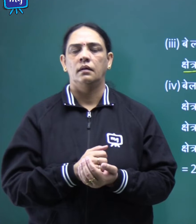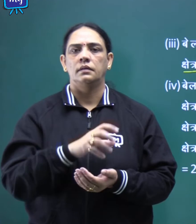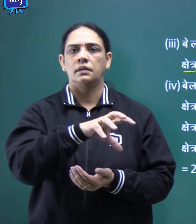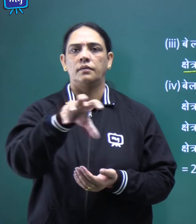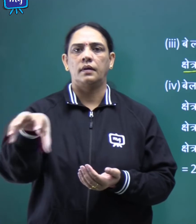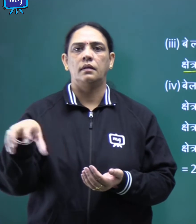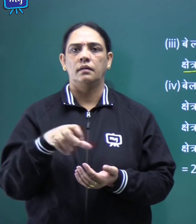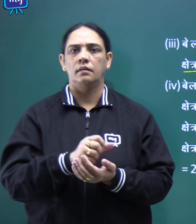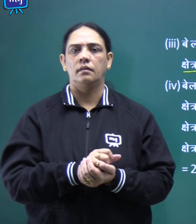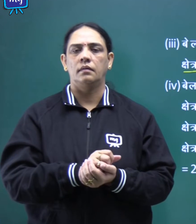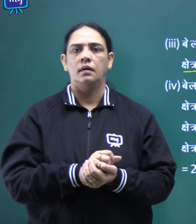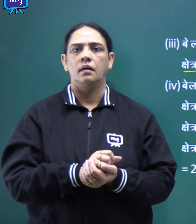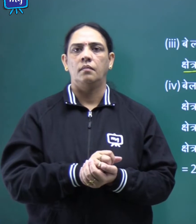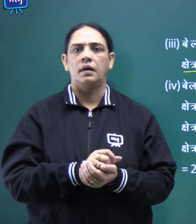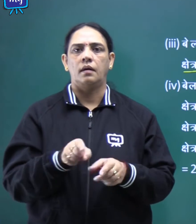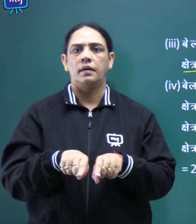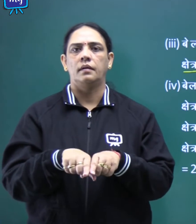क्षेत्रफल बराबर